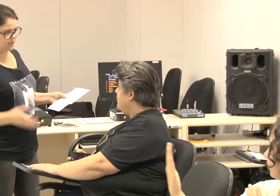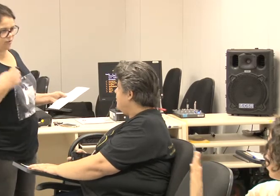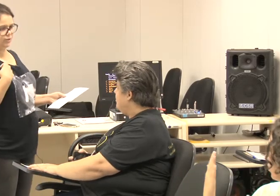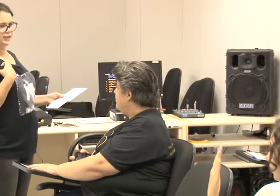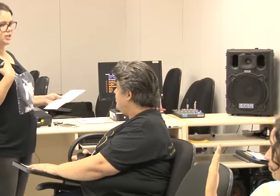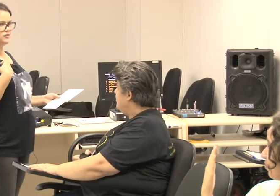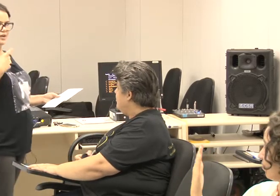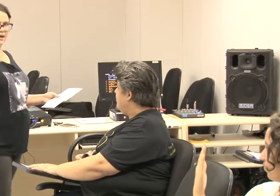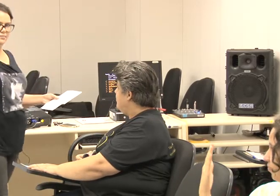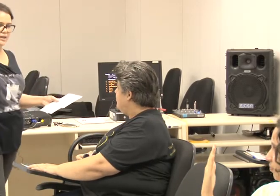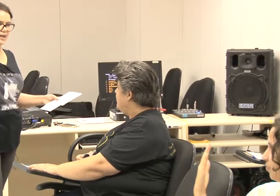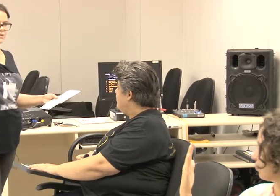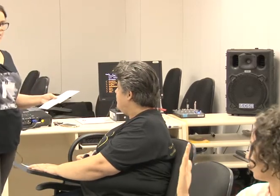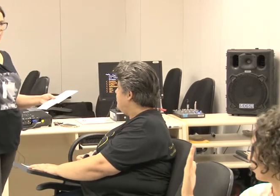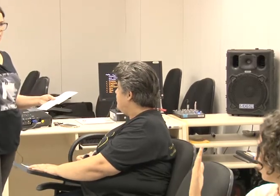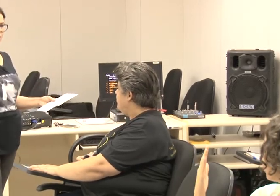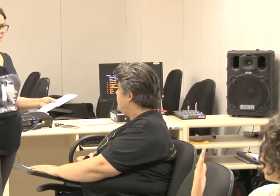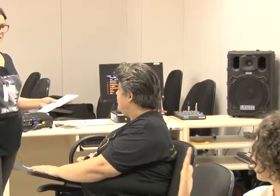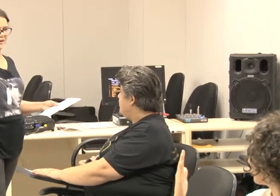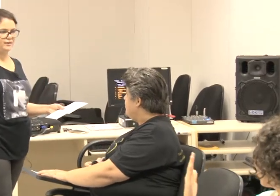poder identificar, para eles poderem identificar.